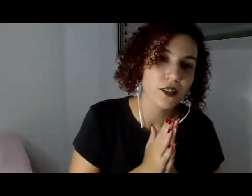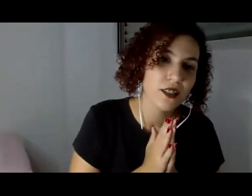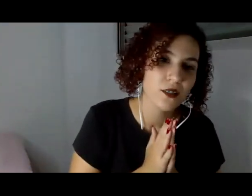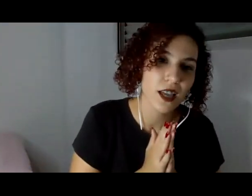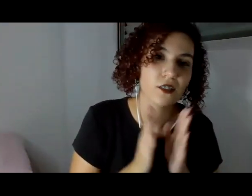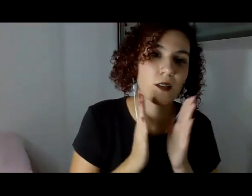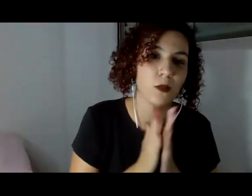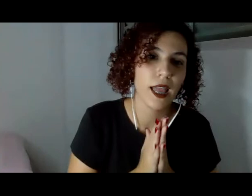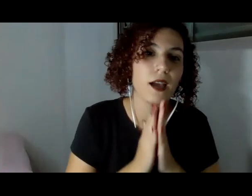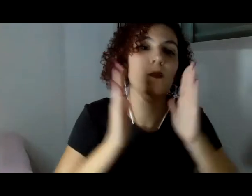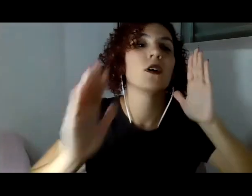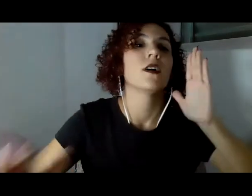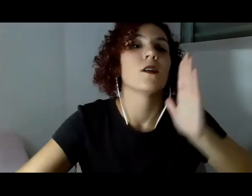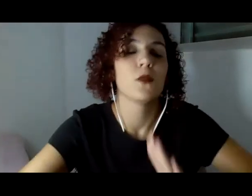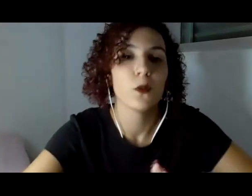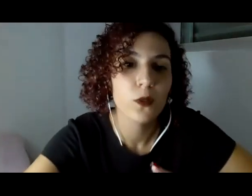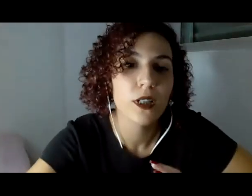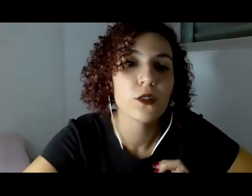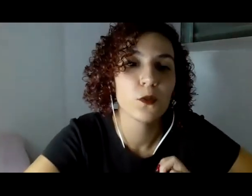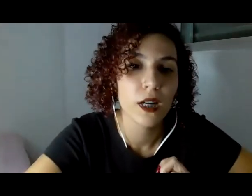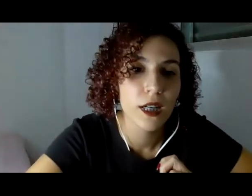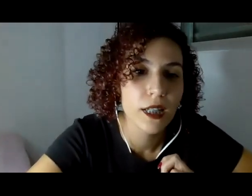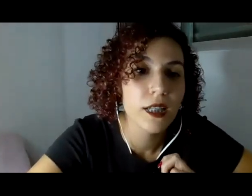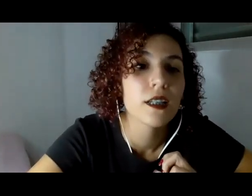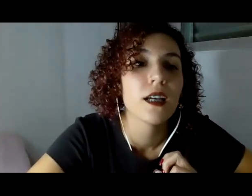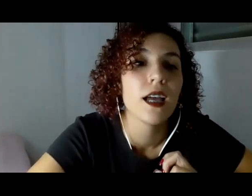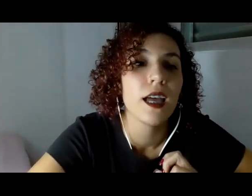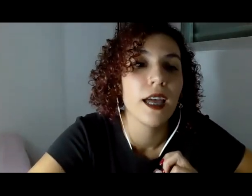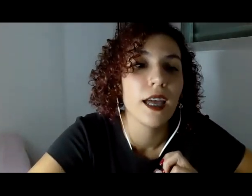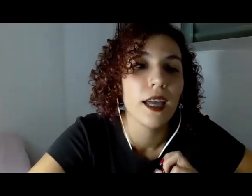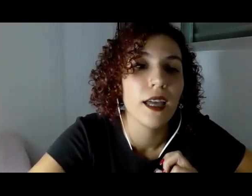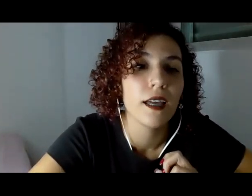os recadinhos, gente, Gabriel, Bruna, Joana,